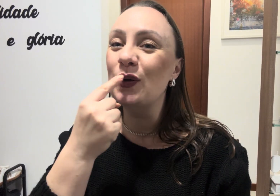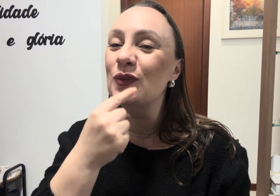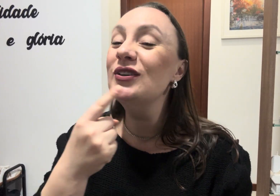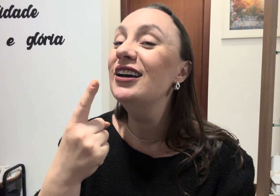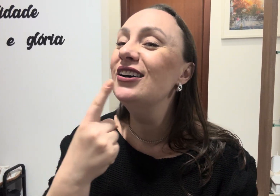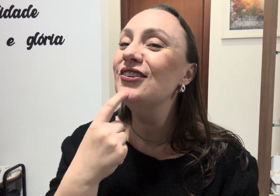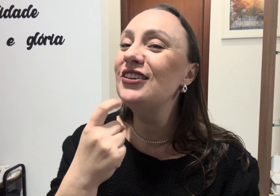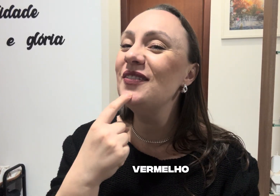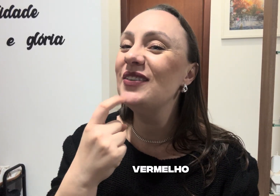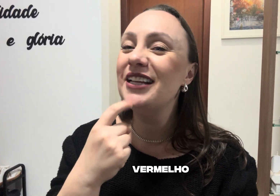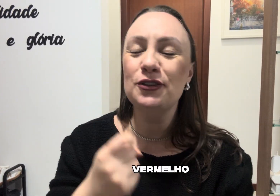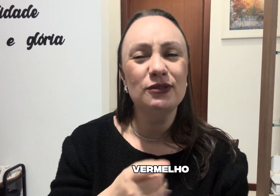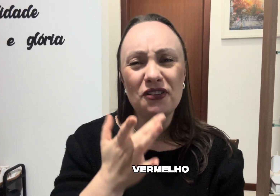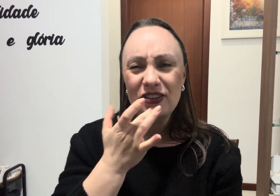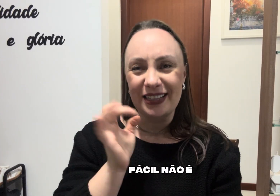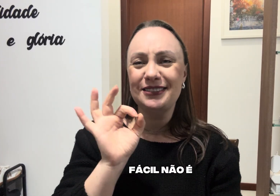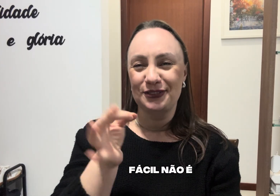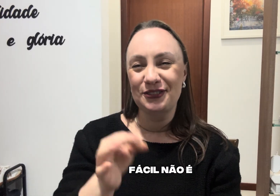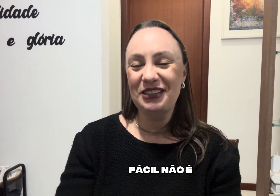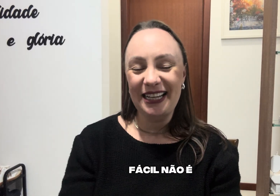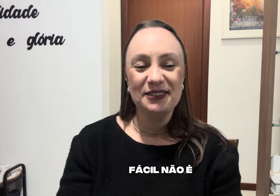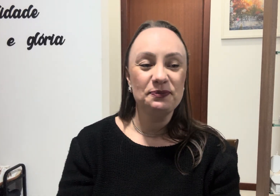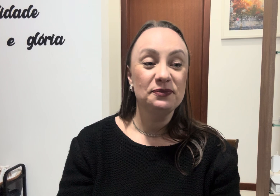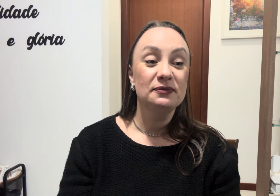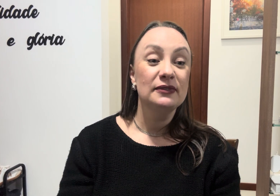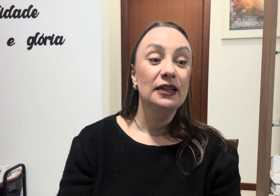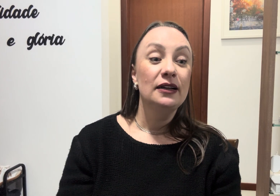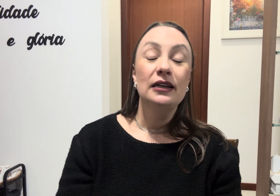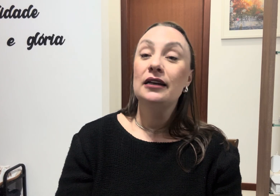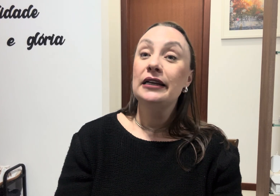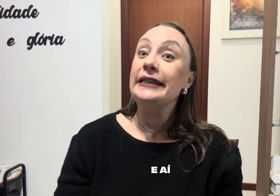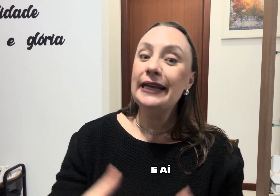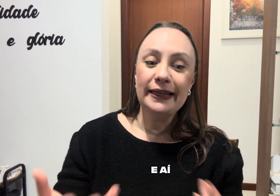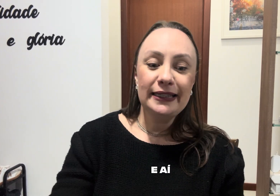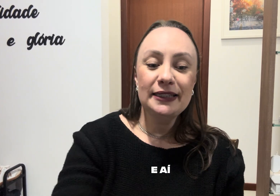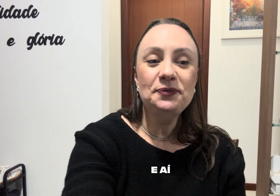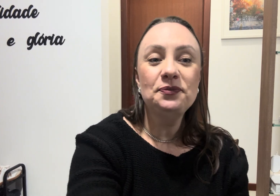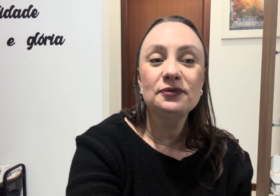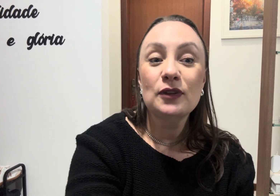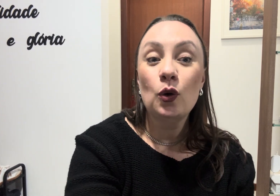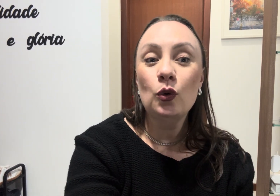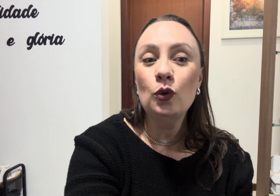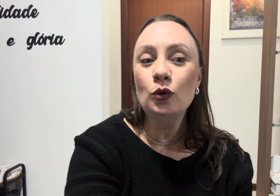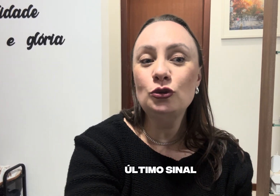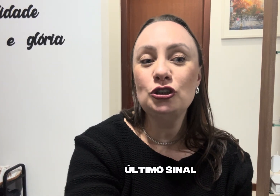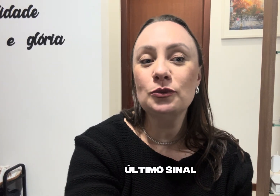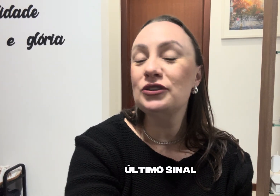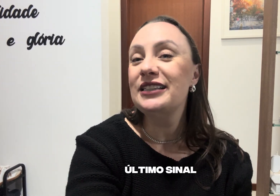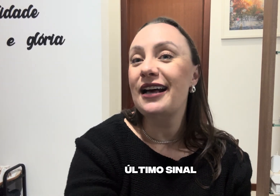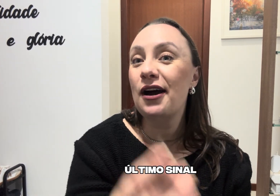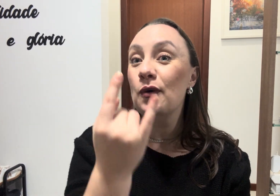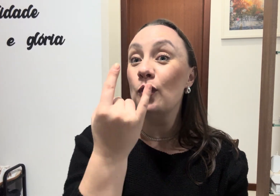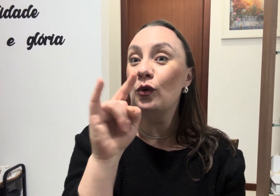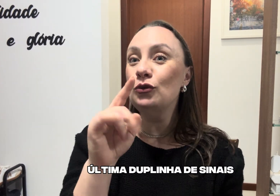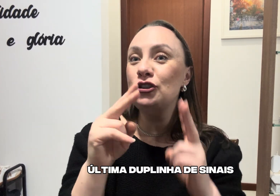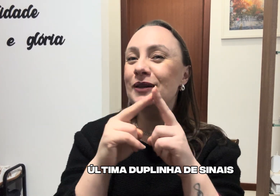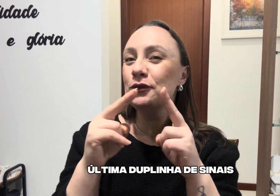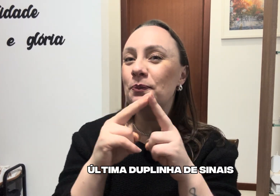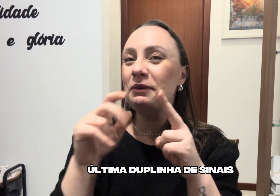batom vermelho. Fácil, não é? E aí, último sinal, última